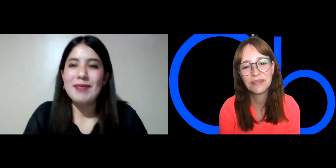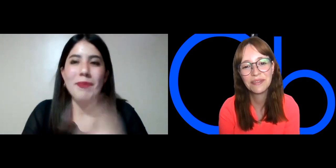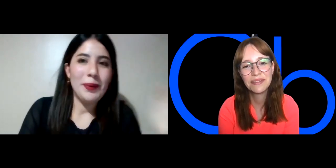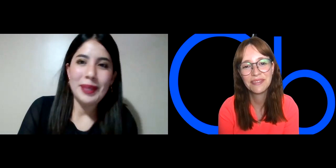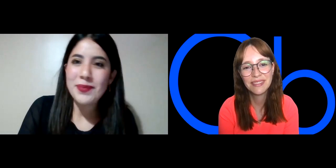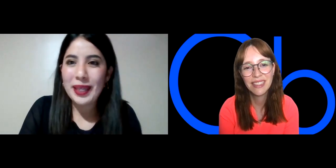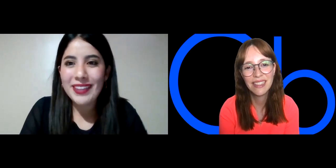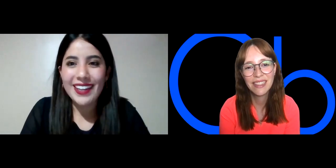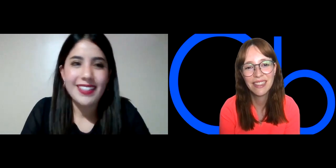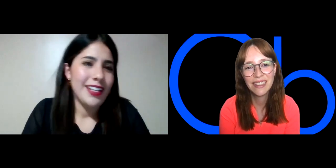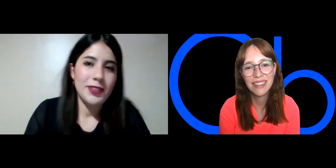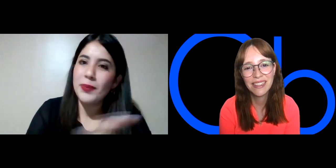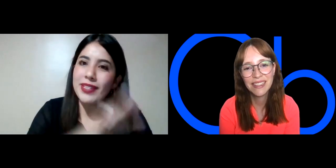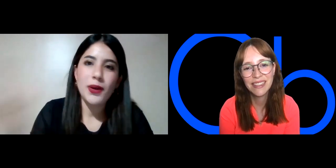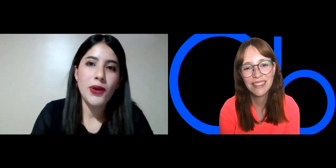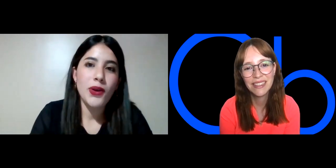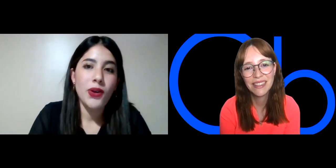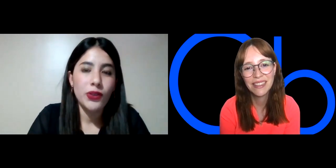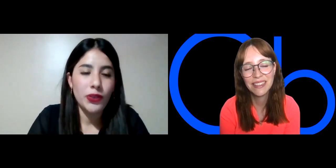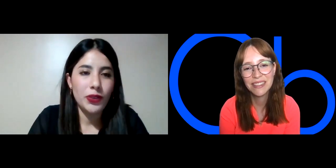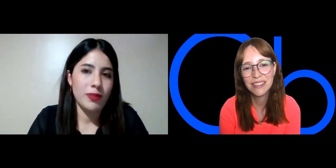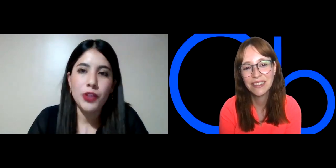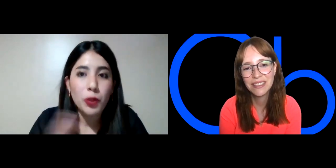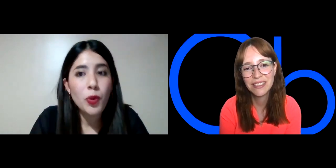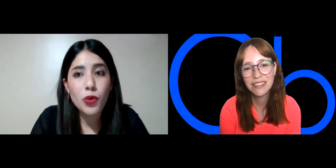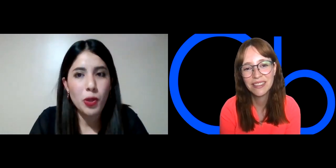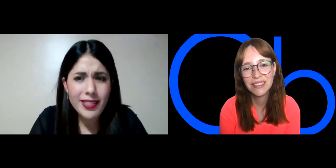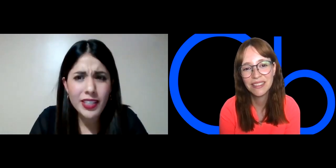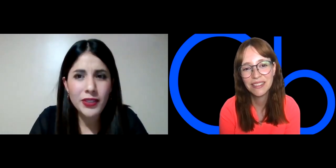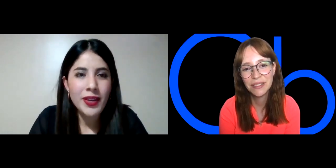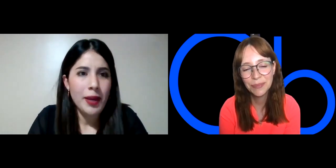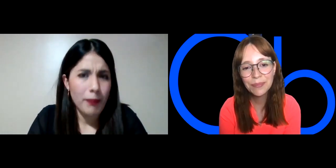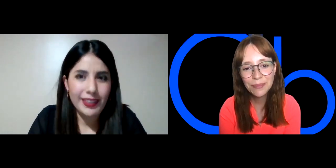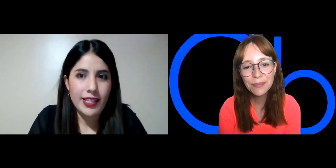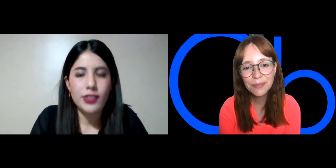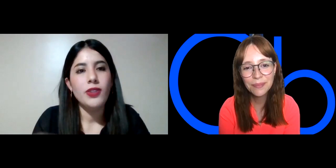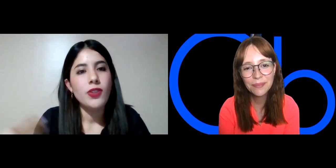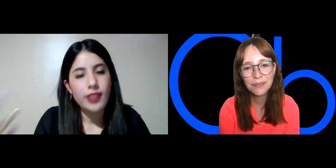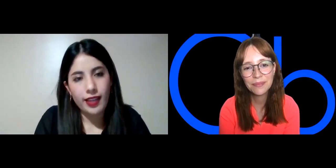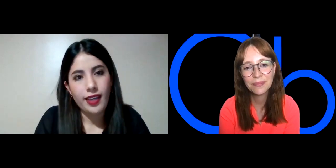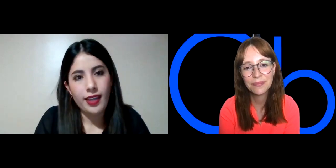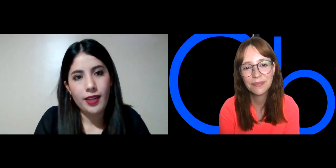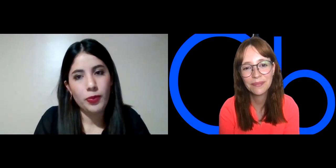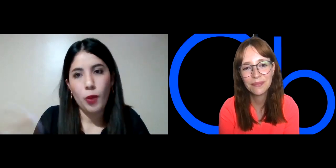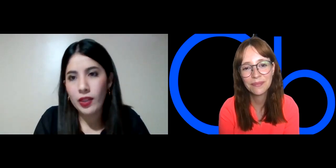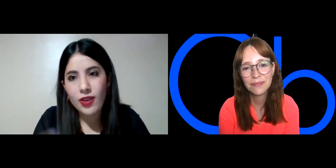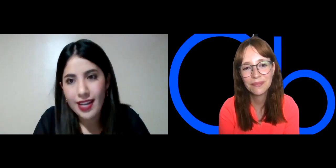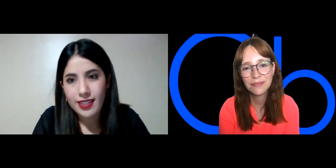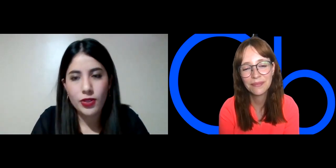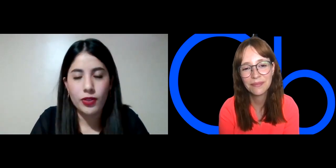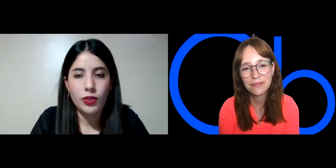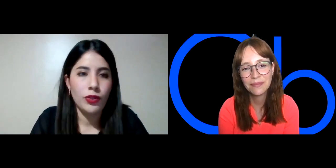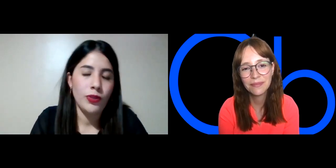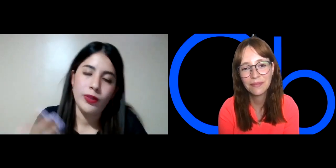si me preguntan por qué me interesé en esto, pues solo, o sea, yo tomé un curso básico, me interesó, seguí tomando